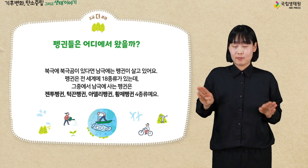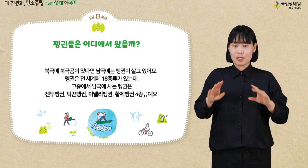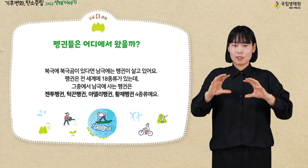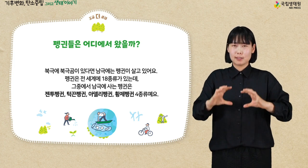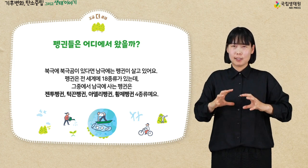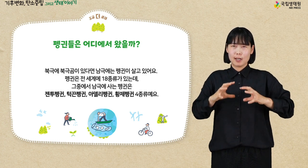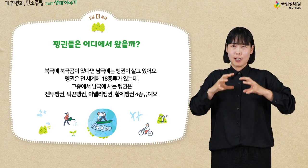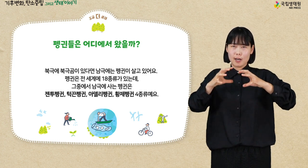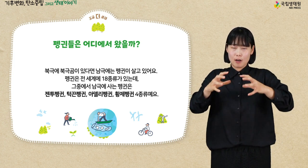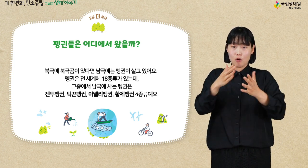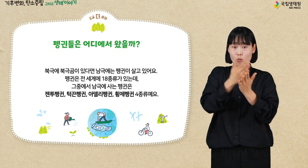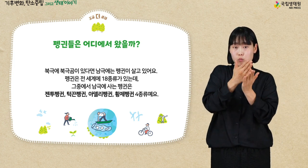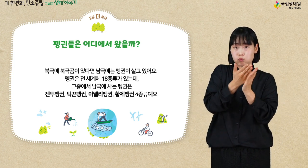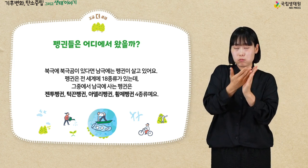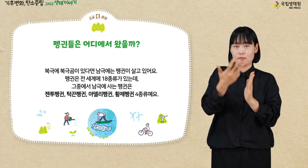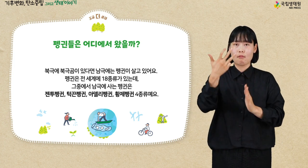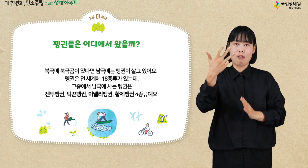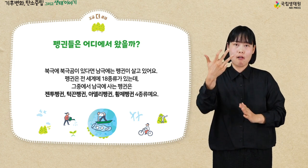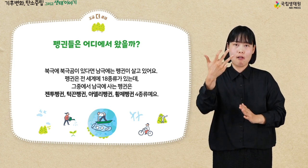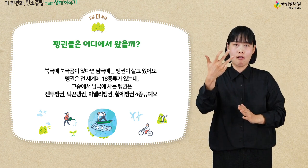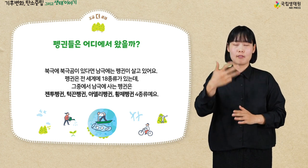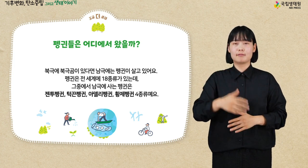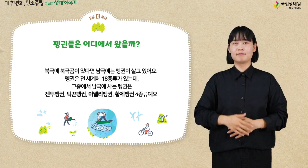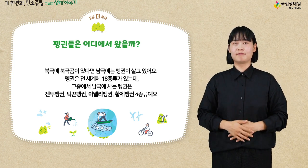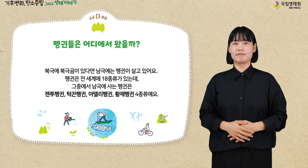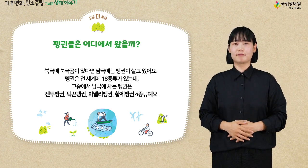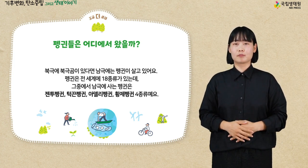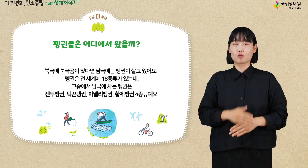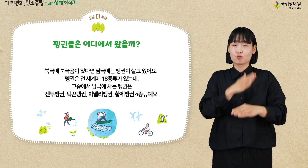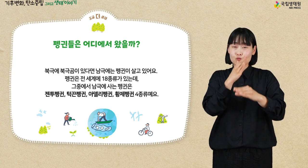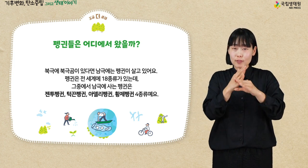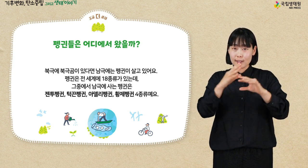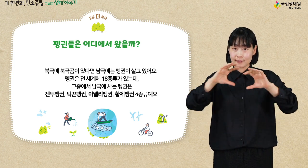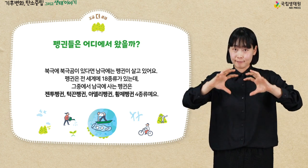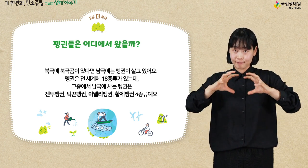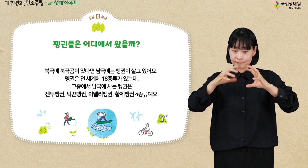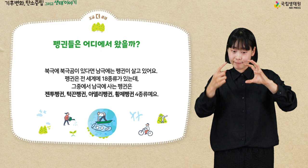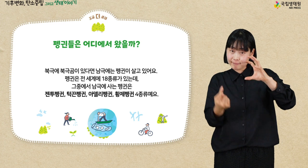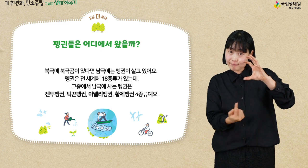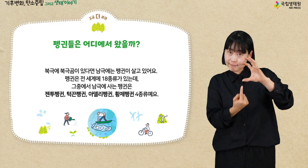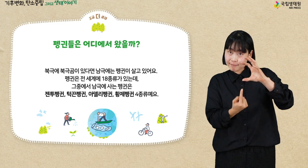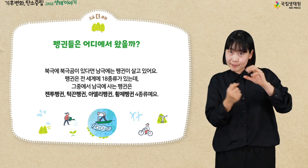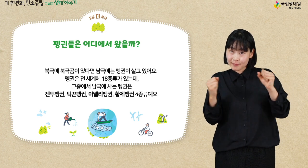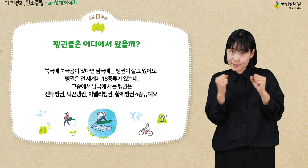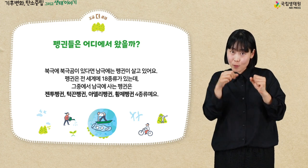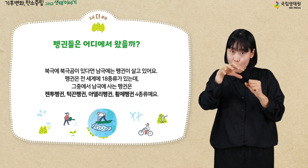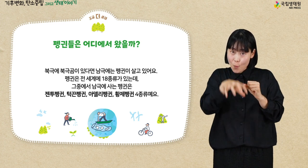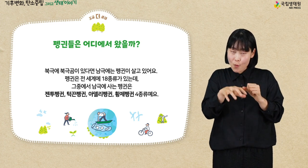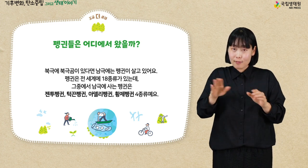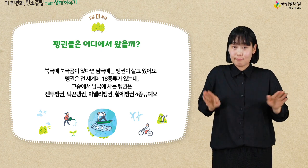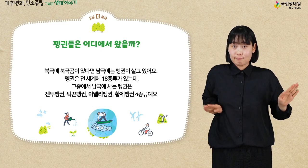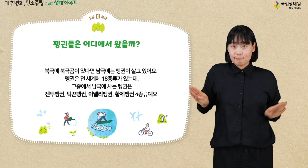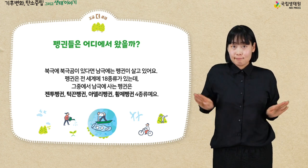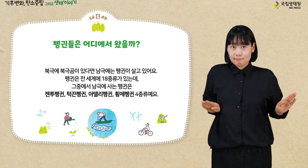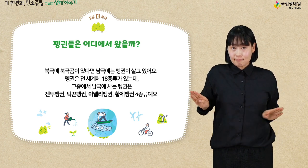펭귄은 전 세계에 18종류가 있는데 그 중에서 남극에 사는 펭귄은